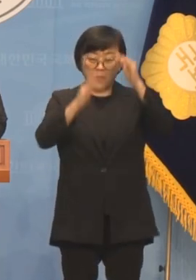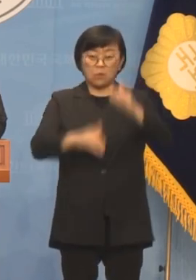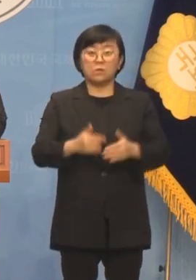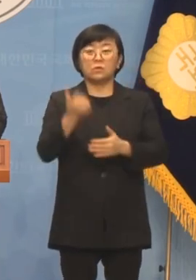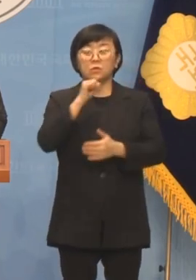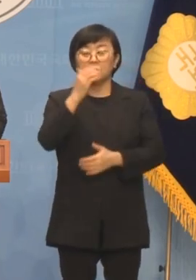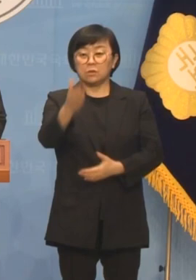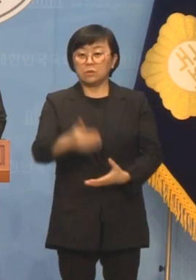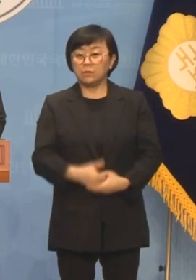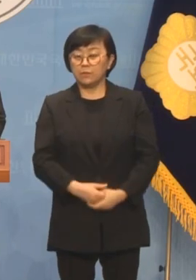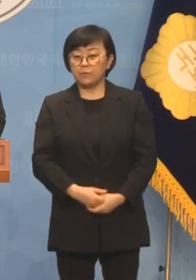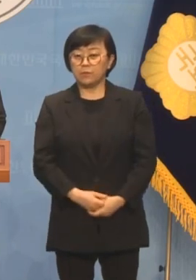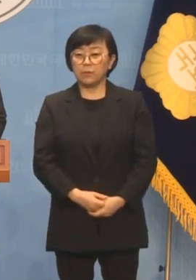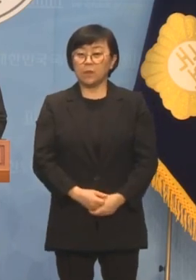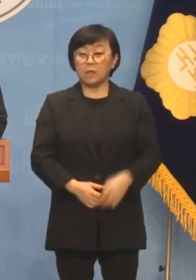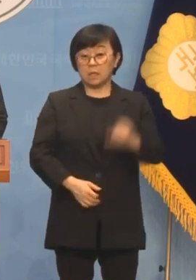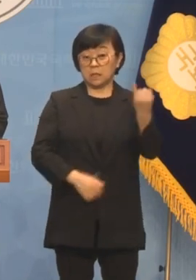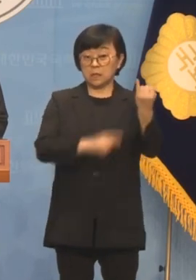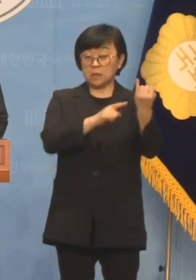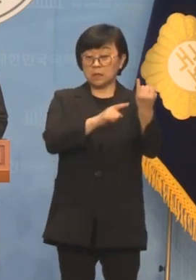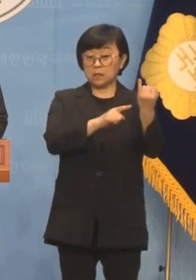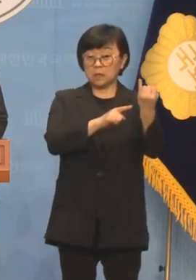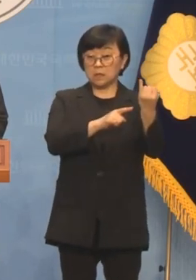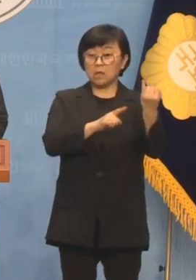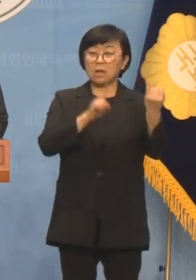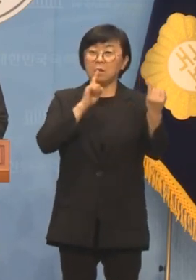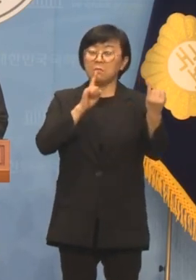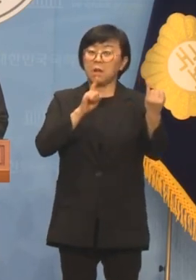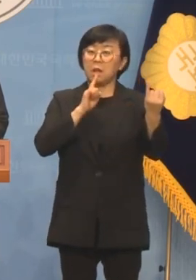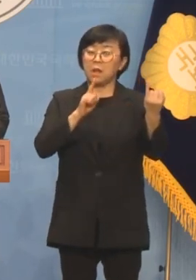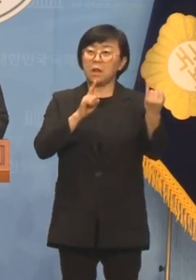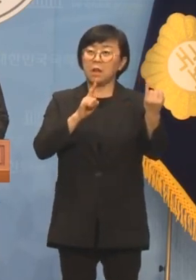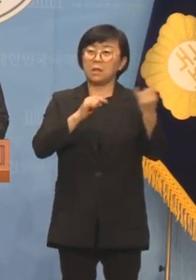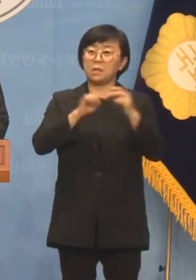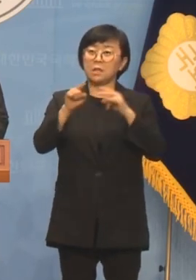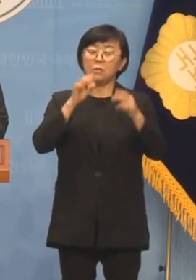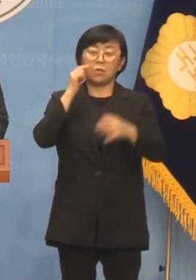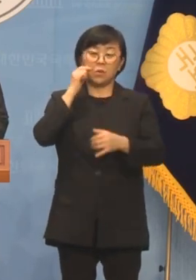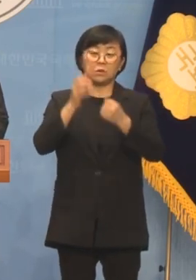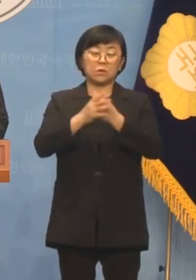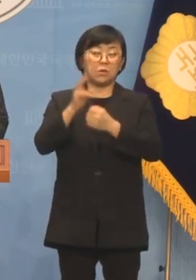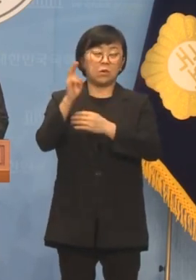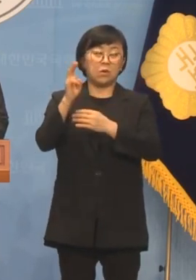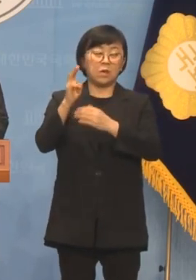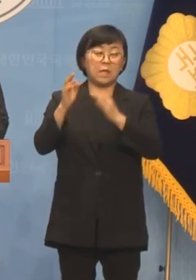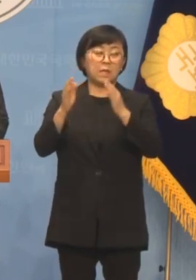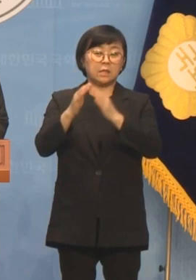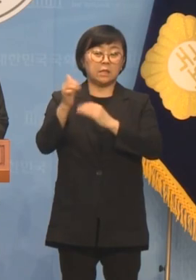합니다. 그녀는 말을 조금이라도 못 알아듣거나 고용주의